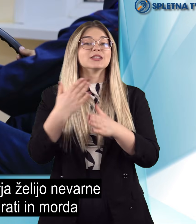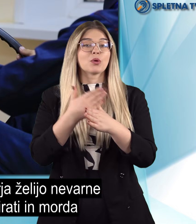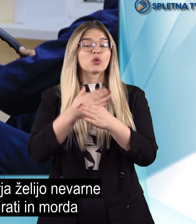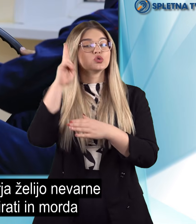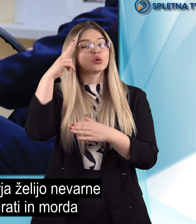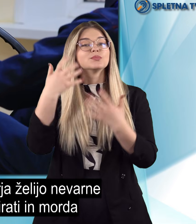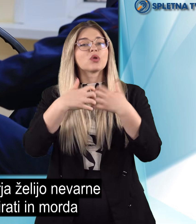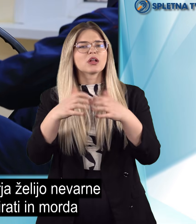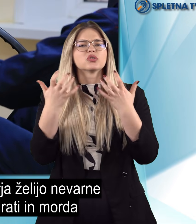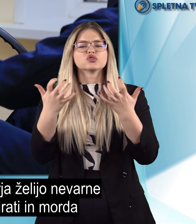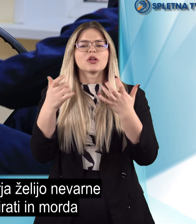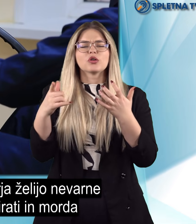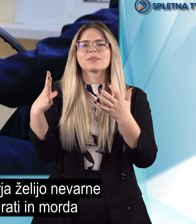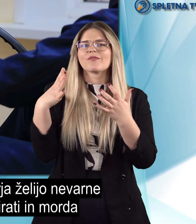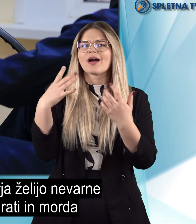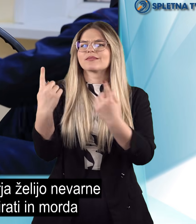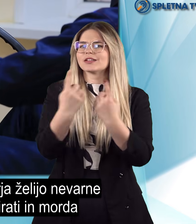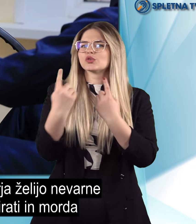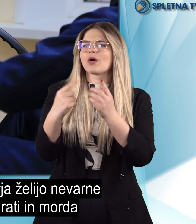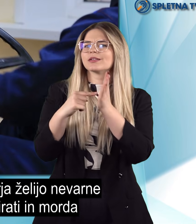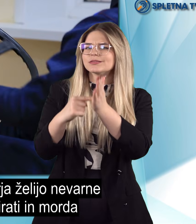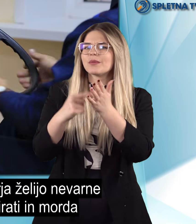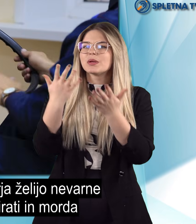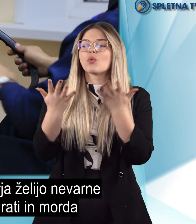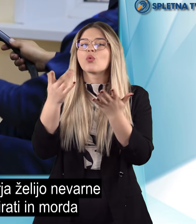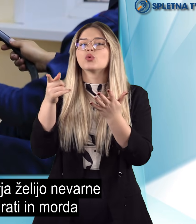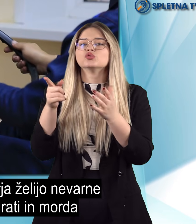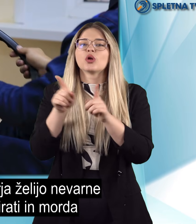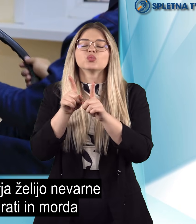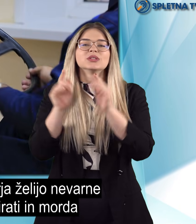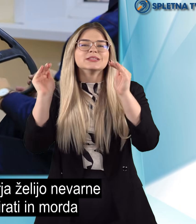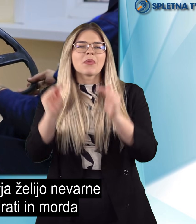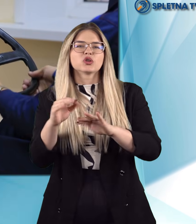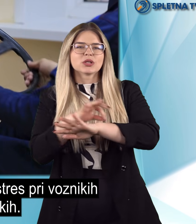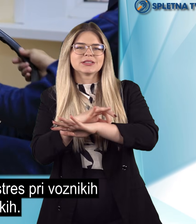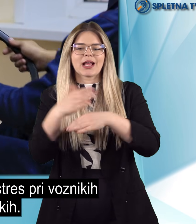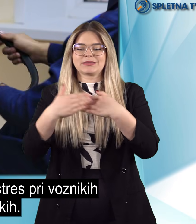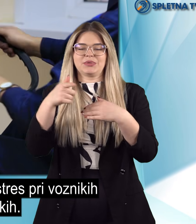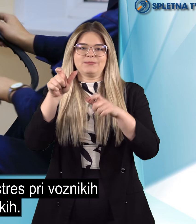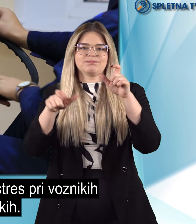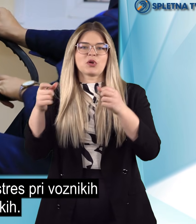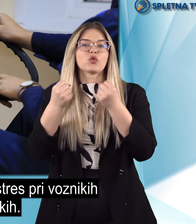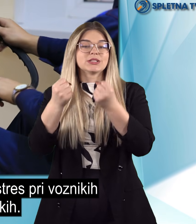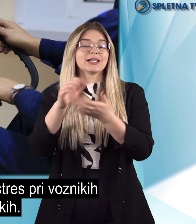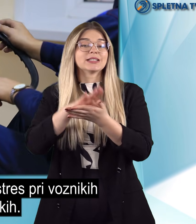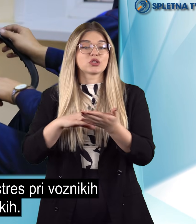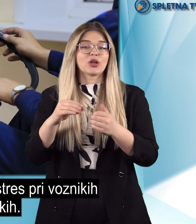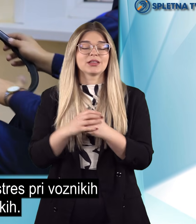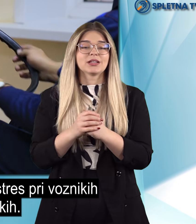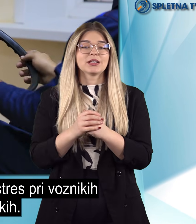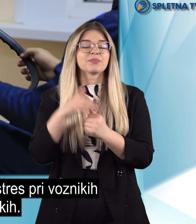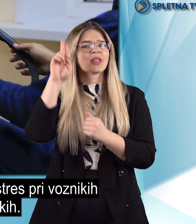S pomočjo simulatorja želijo nevarne situacije digitalizirati in morda nekoliko zmanjšati stres